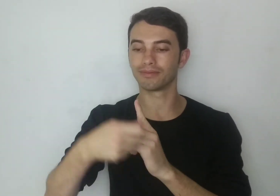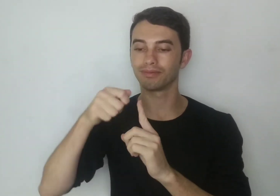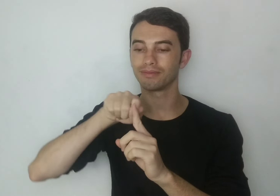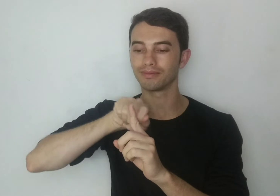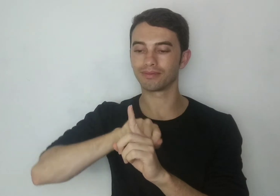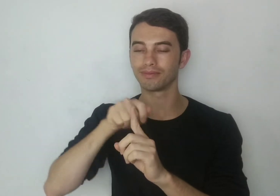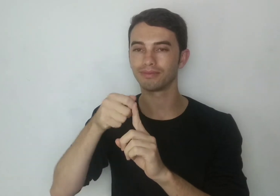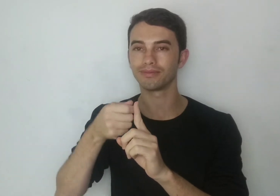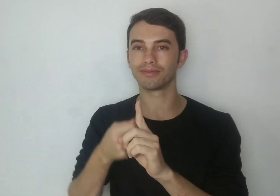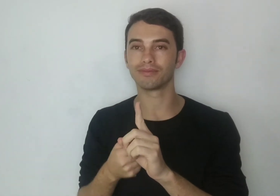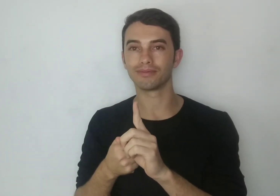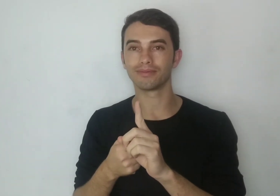uma banana.